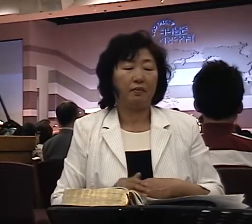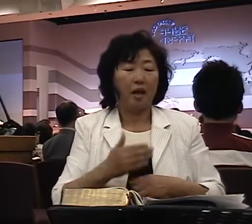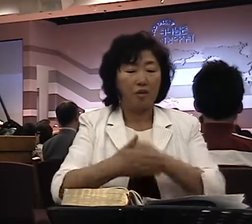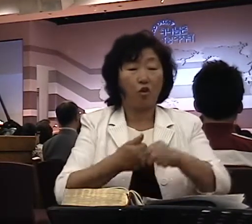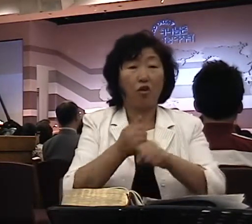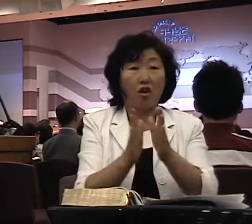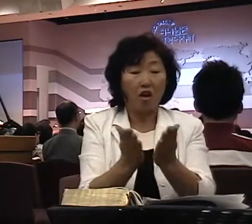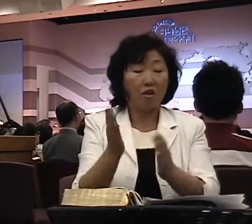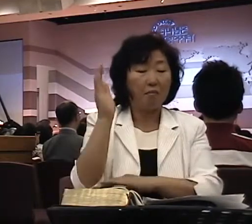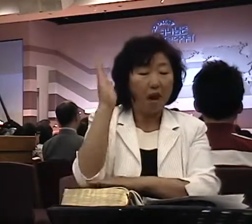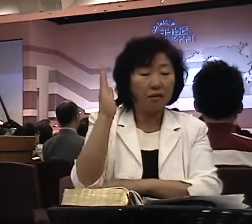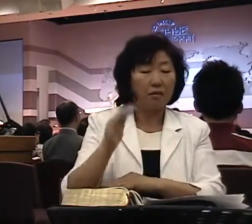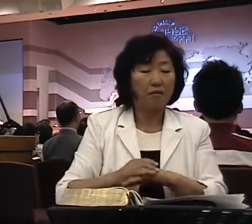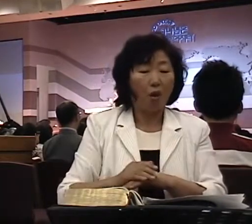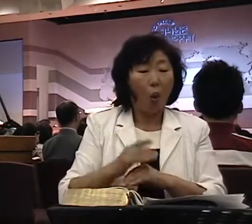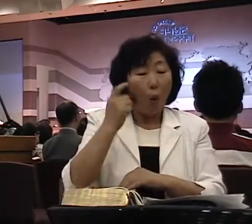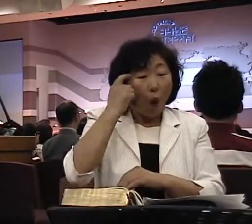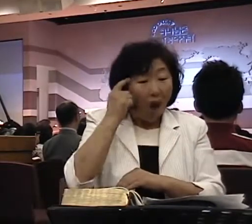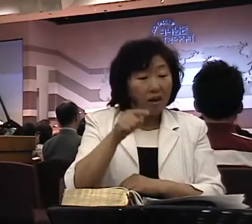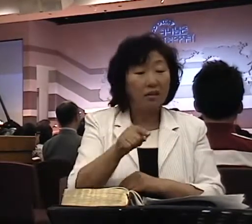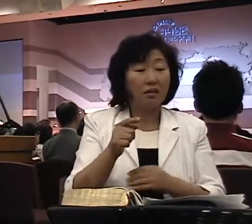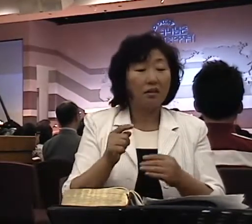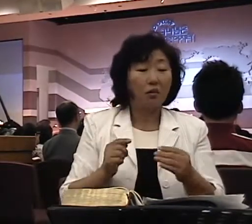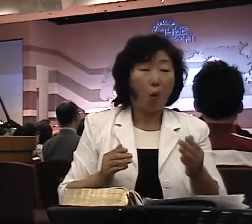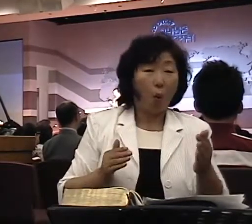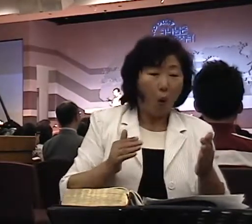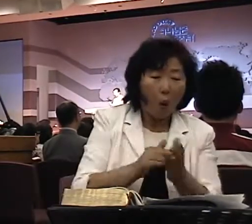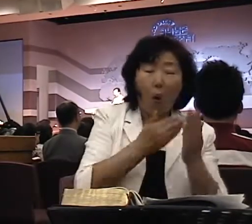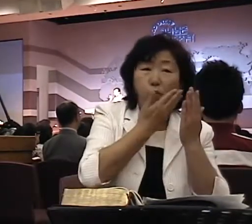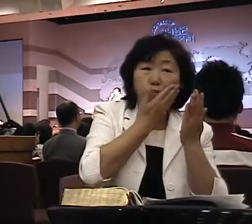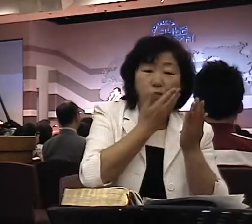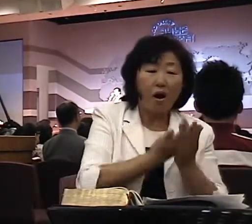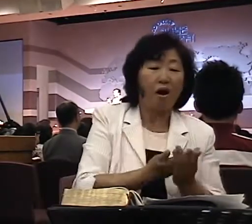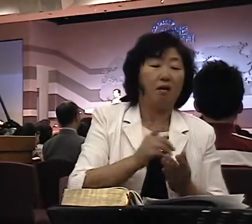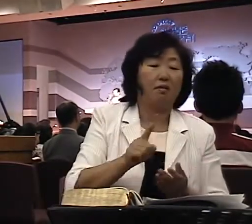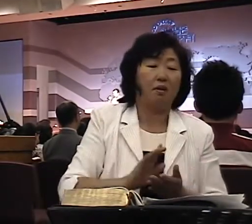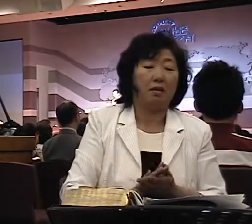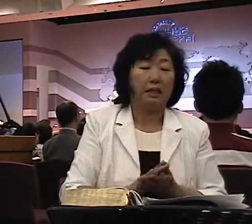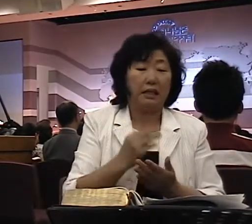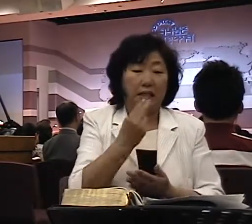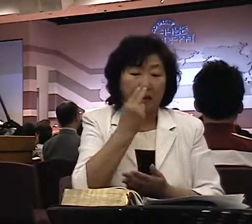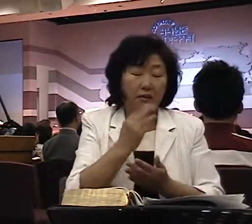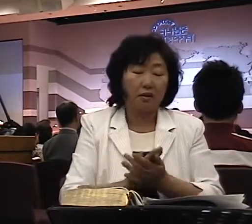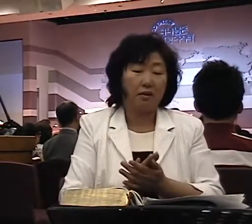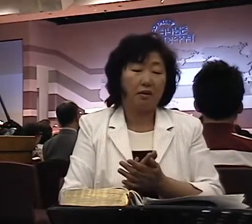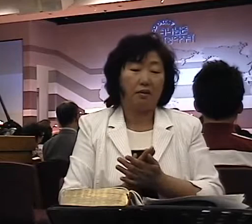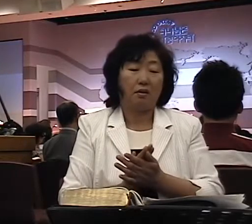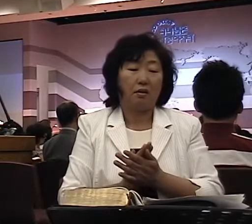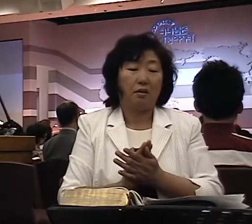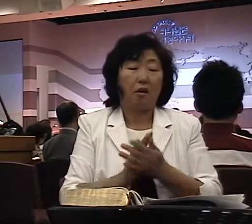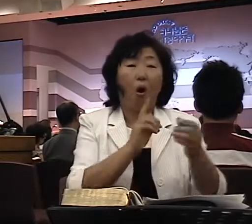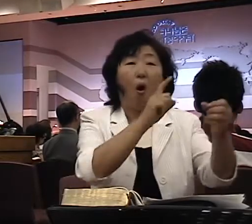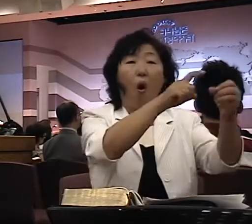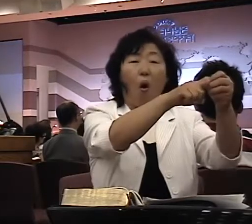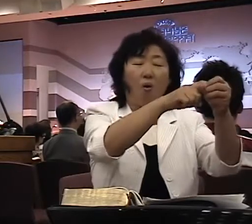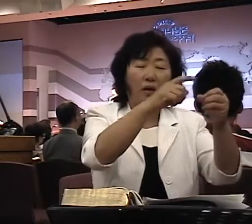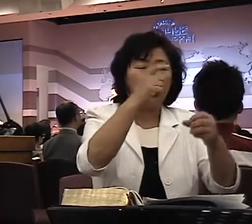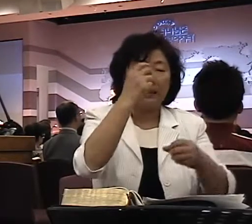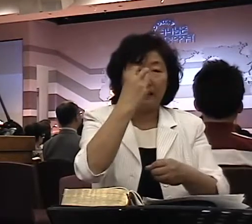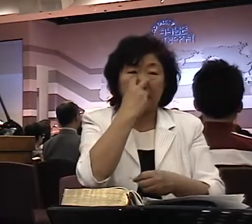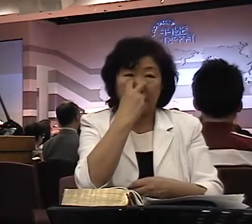성경 말씀에 왜 이것이 그토록 중요한가? 왜 이것이 우리가 생명을 걸고 지켜야 되는